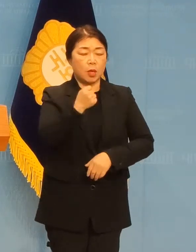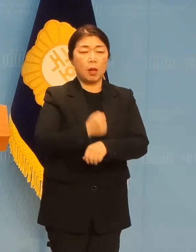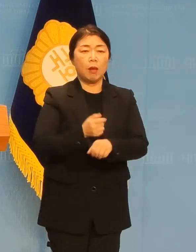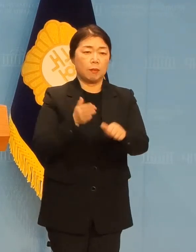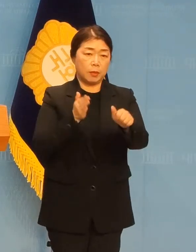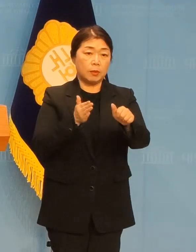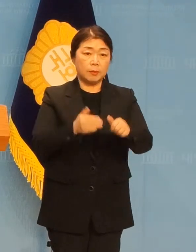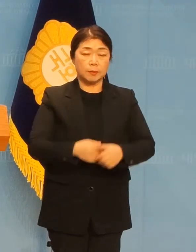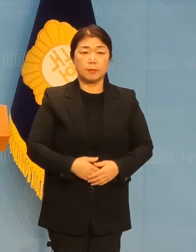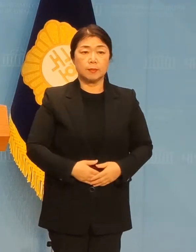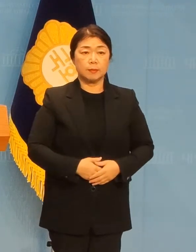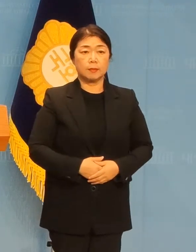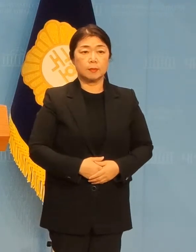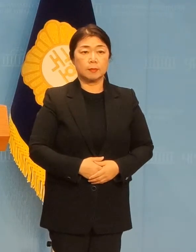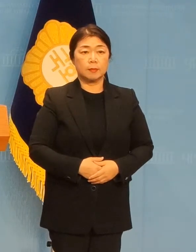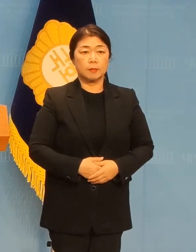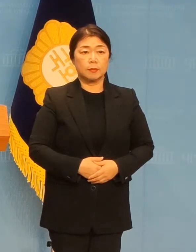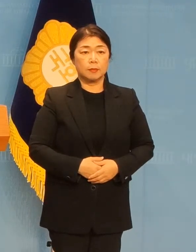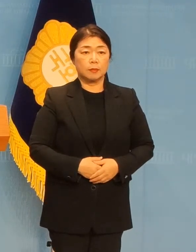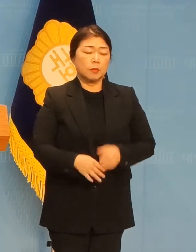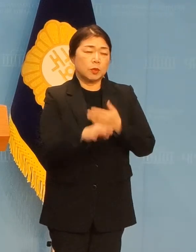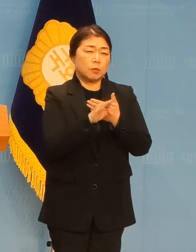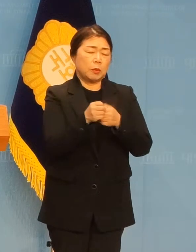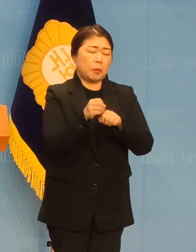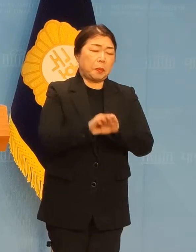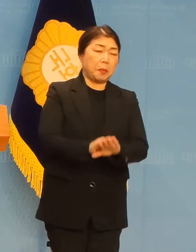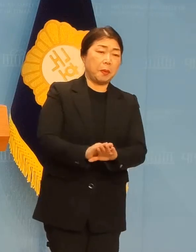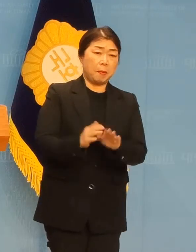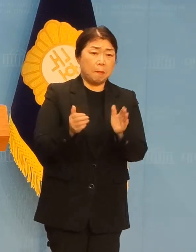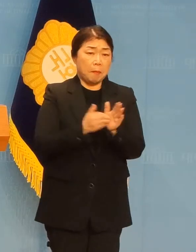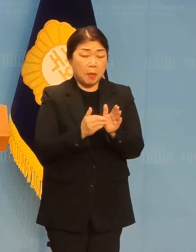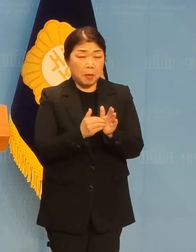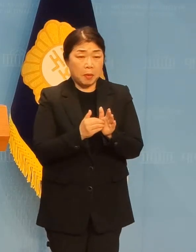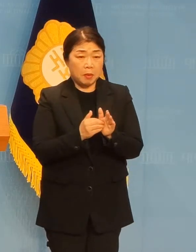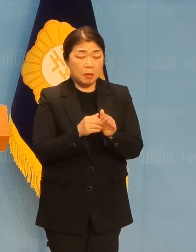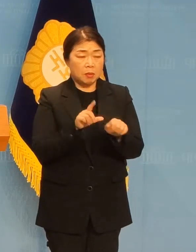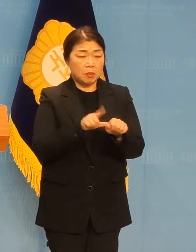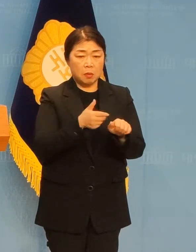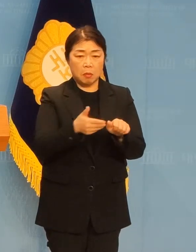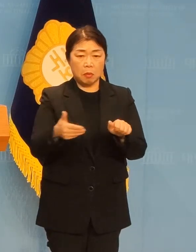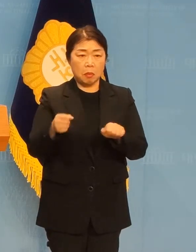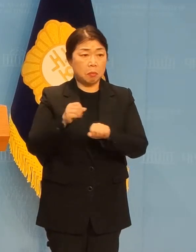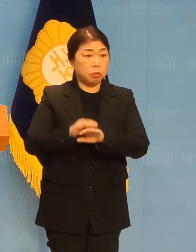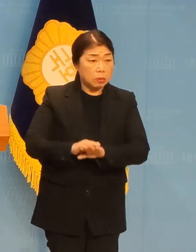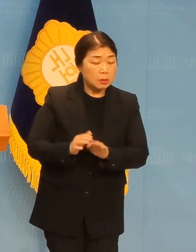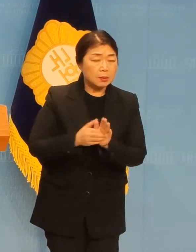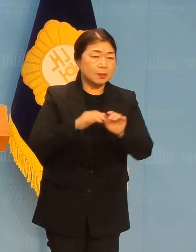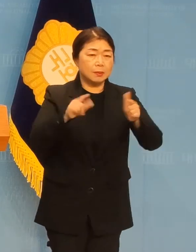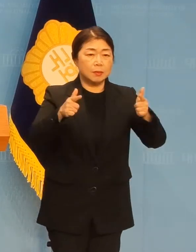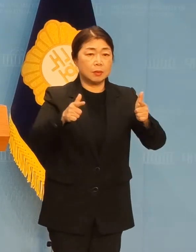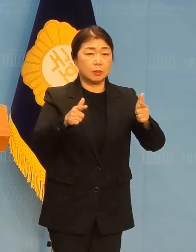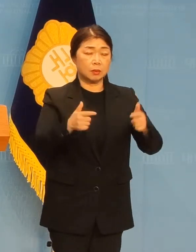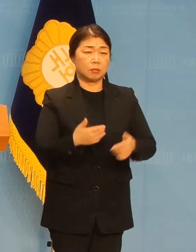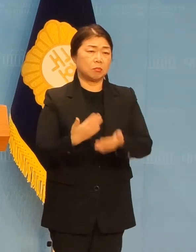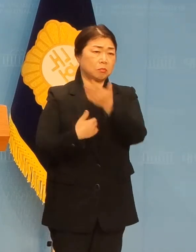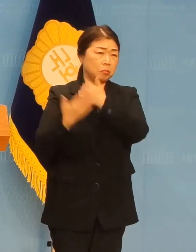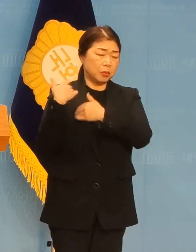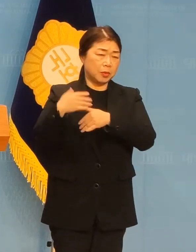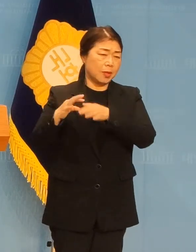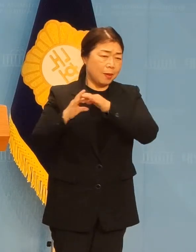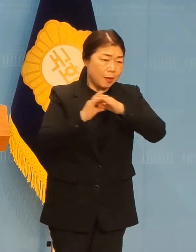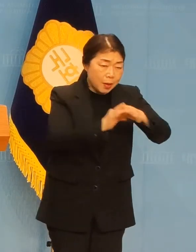합니다. 눈 가리고 아웅식으로 가볍게 넘어갈 문제가 아닙니다. 지금까지 얼마나 많은